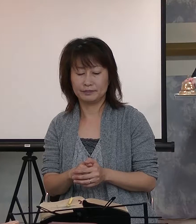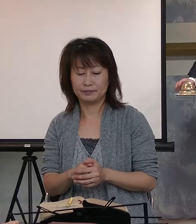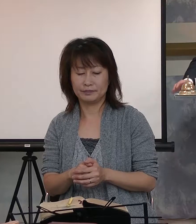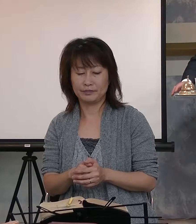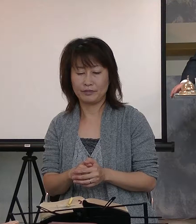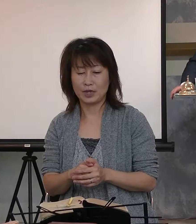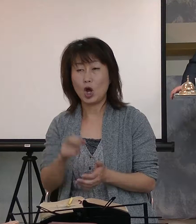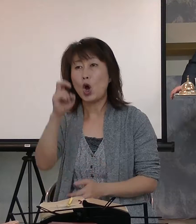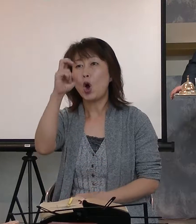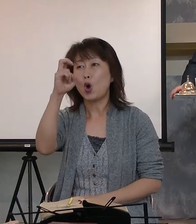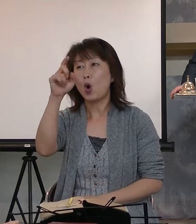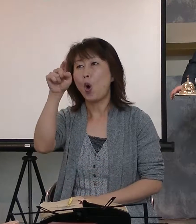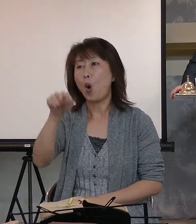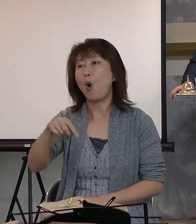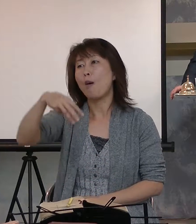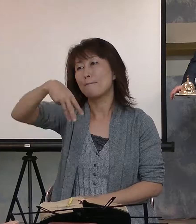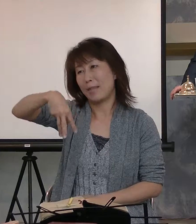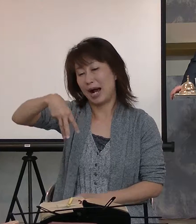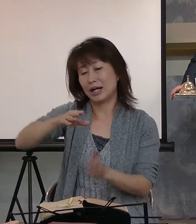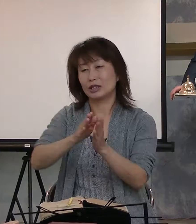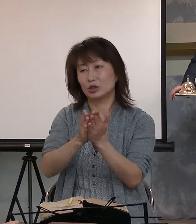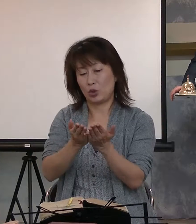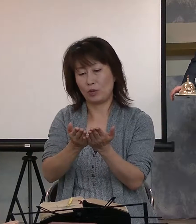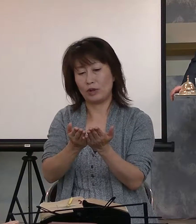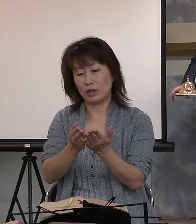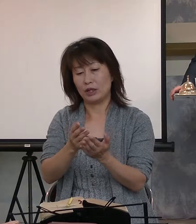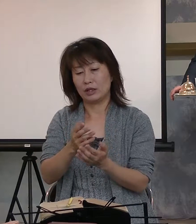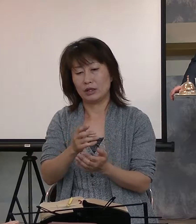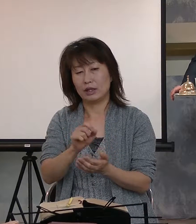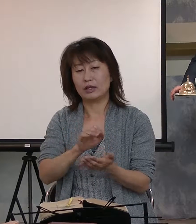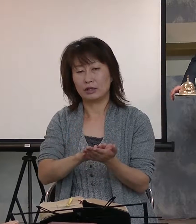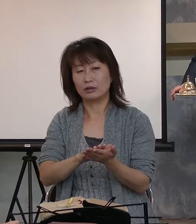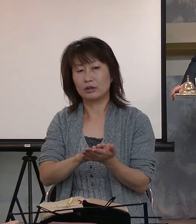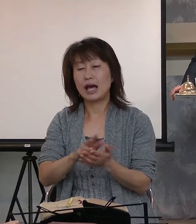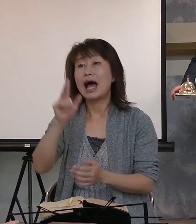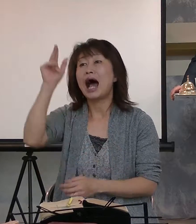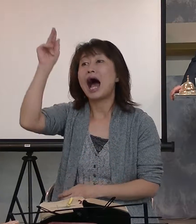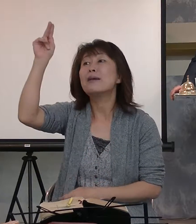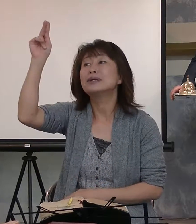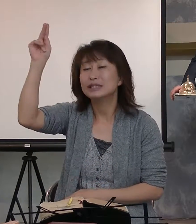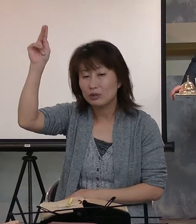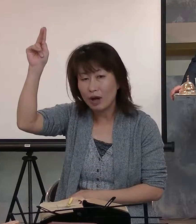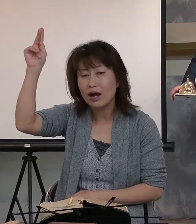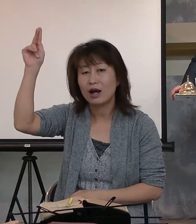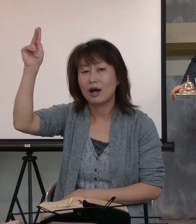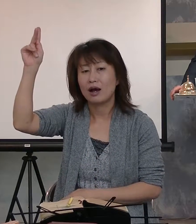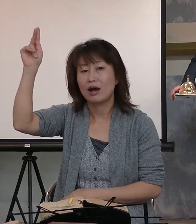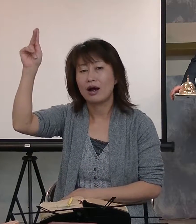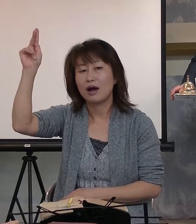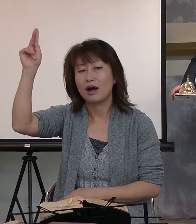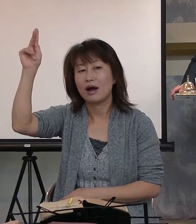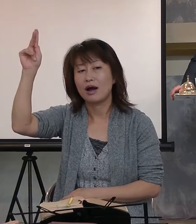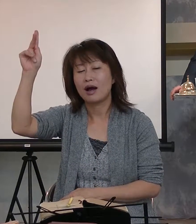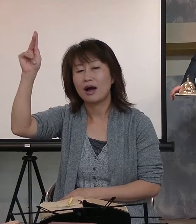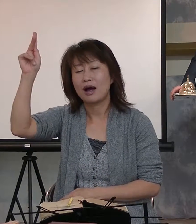ロマ書の2章の11節に、神には偏り見ることがないからであると。